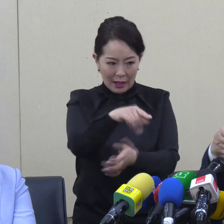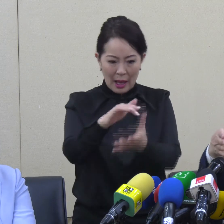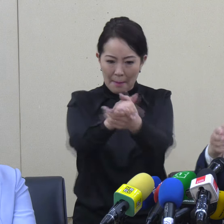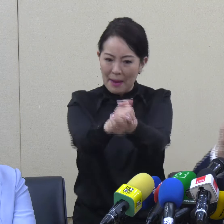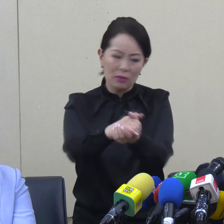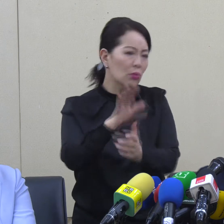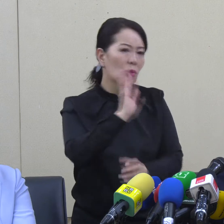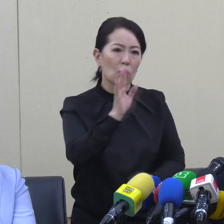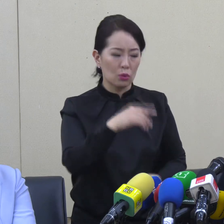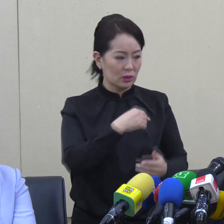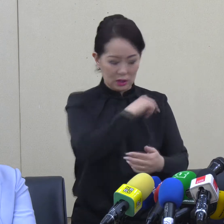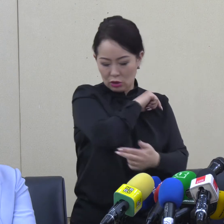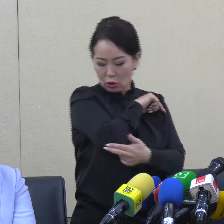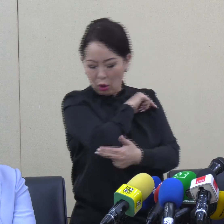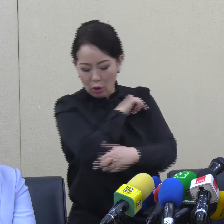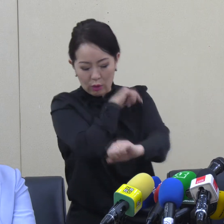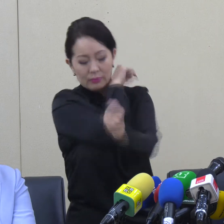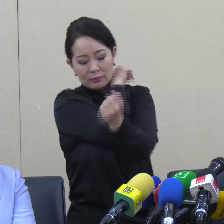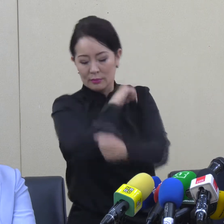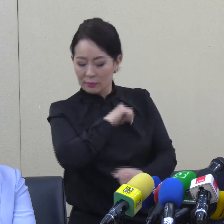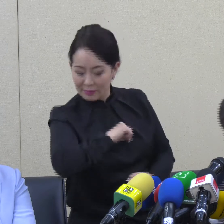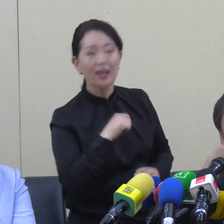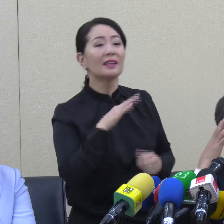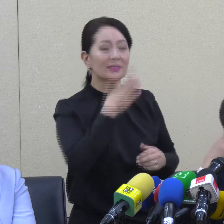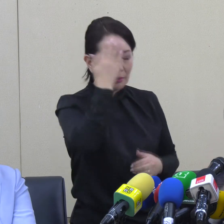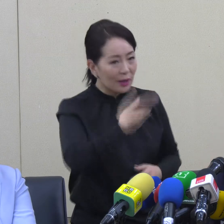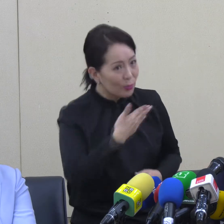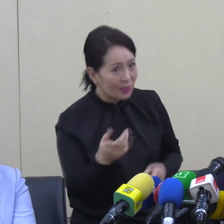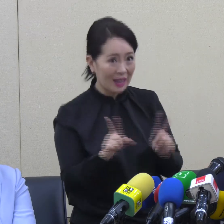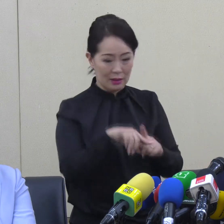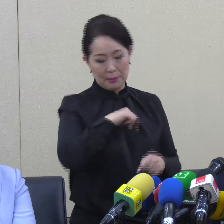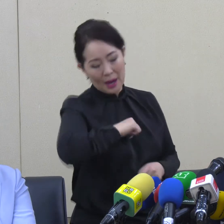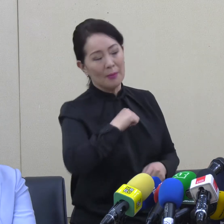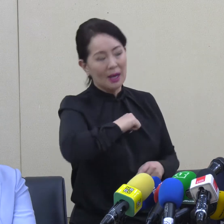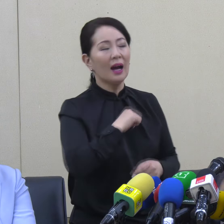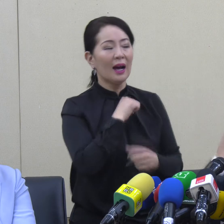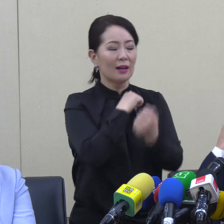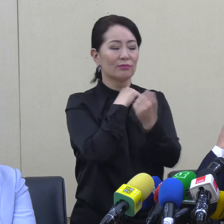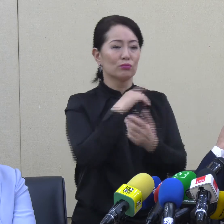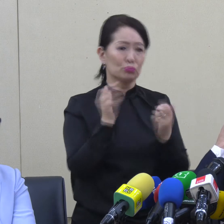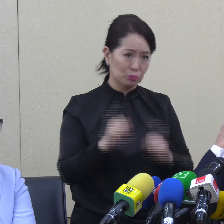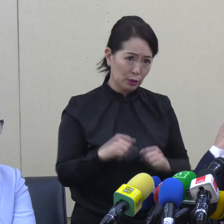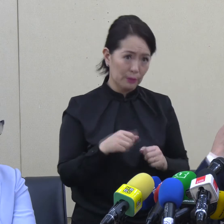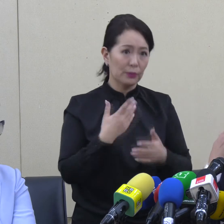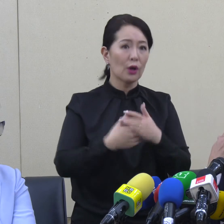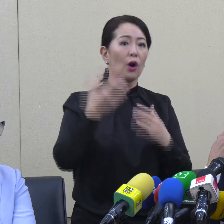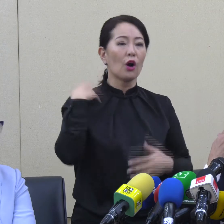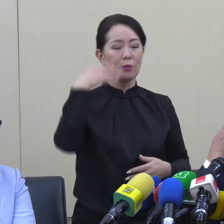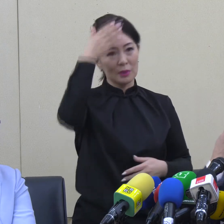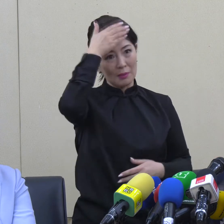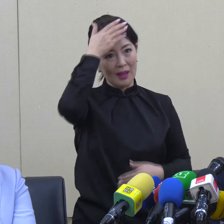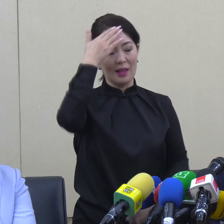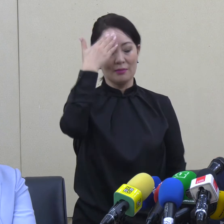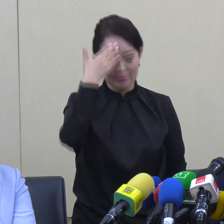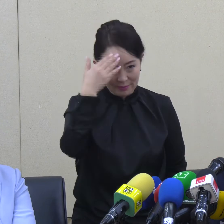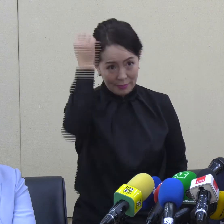гээд дайраад ахгүй ингэж тохоогоороо мэдлэлц болж байна. Манай одоо уртны ёсд бол энэ малгайгаа түшээд ингэ сайн байна уу